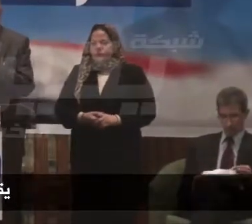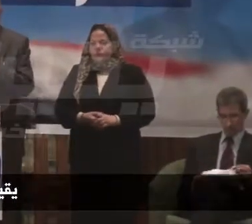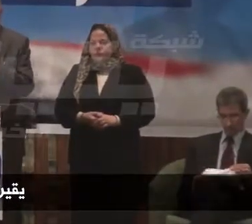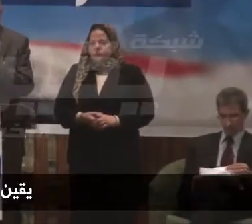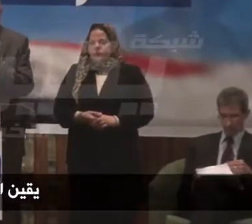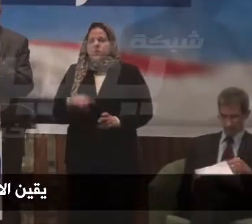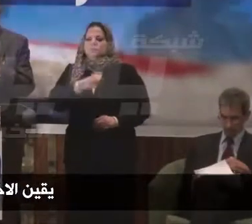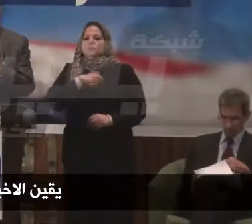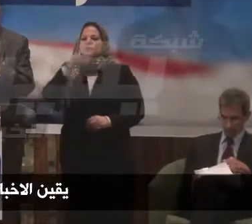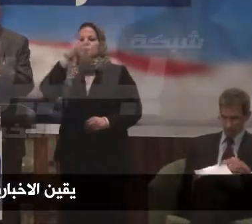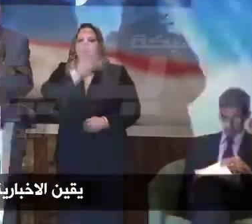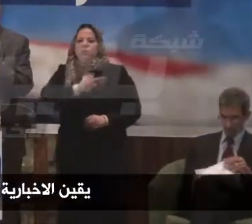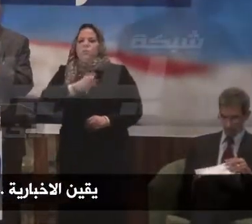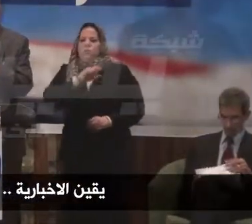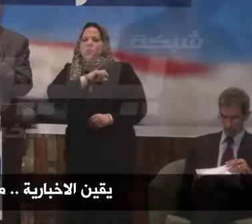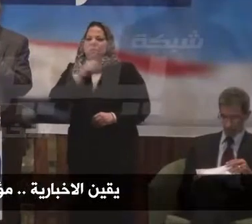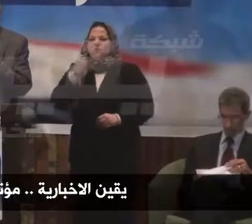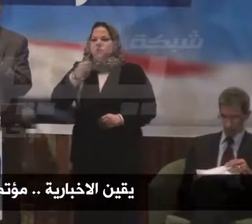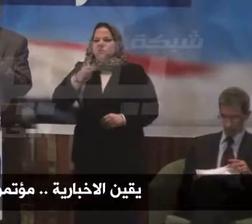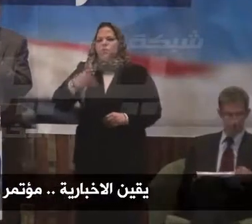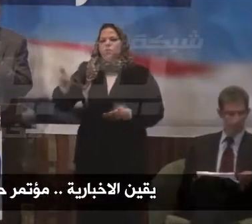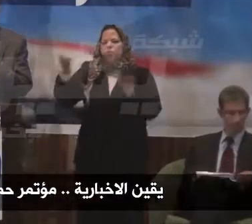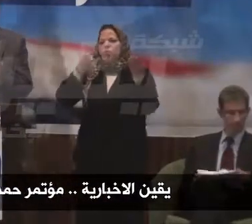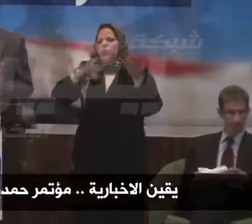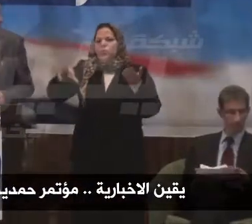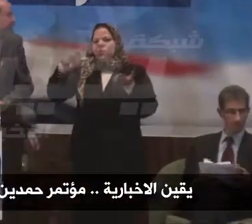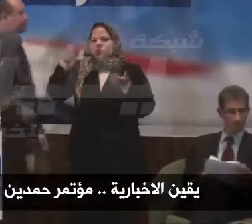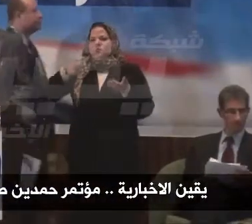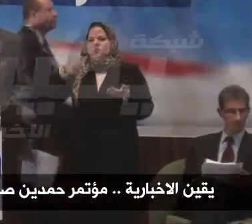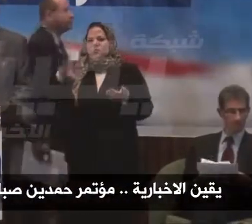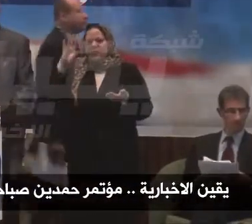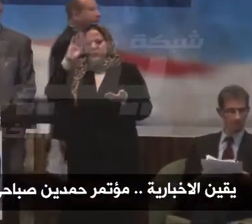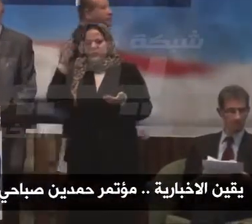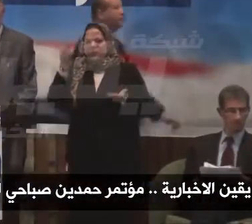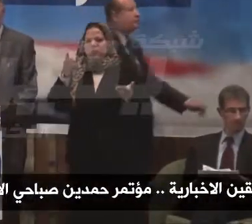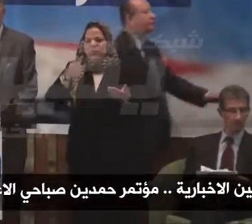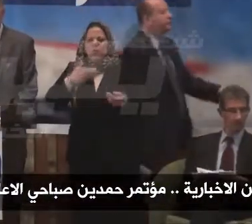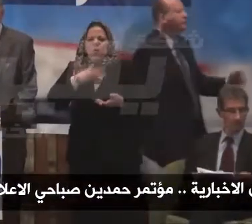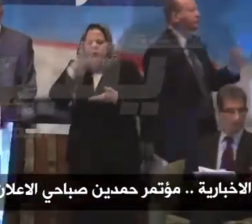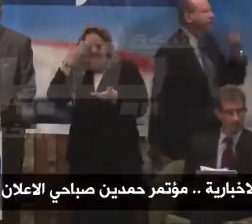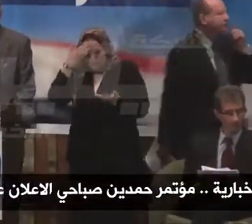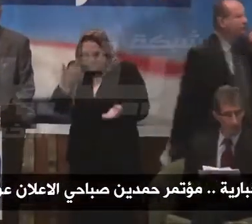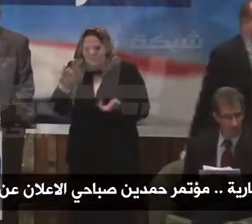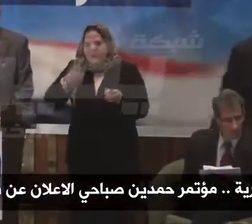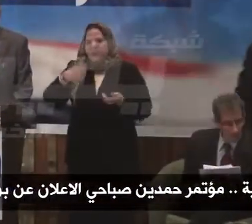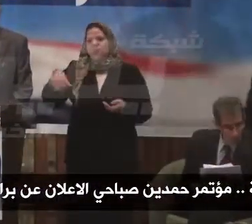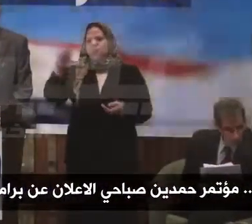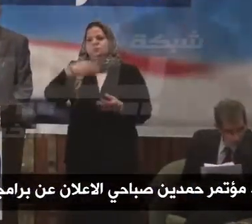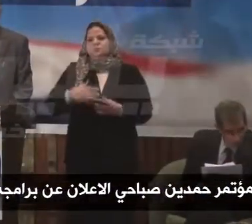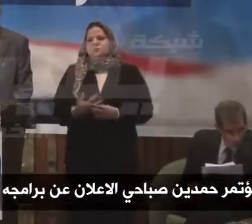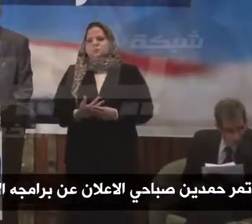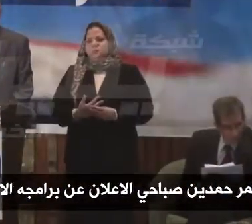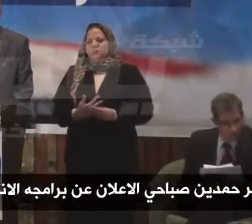بسم الله الرحمن الرحيم. سيدات والسادة، تحياتي لكم جميعا.